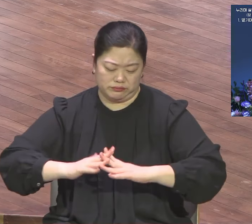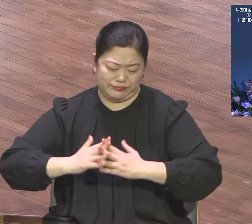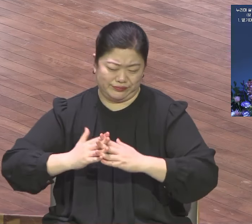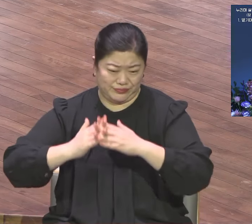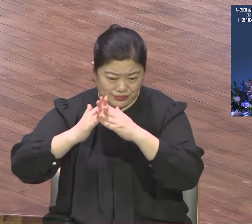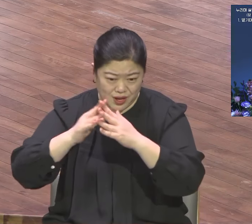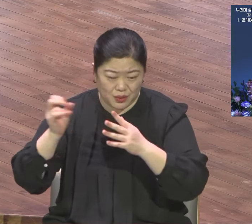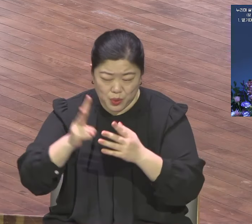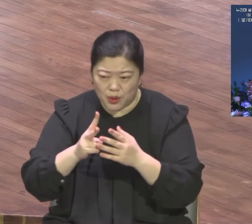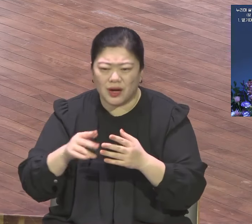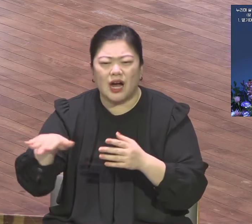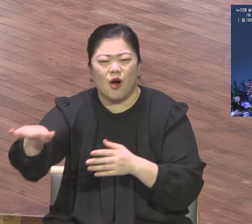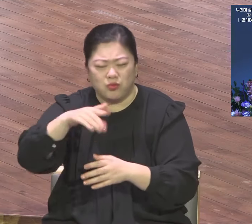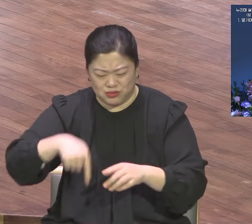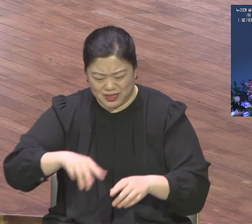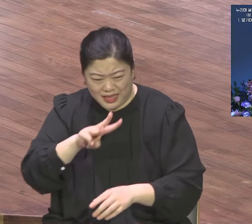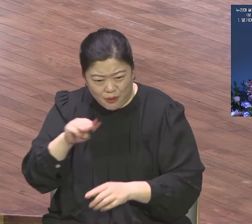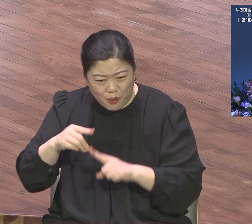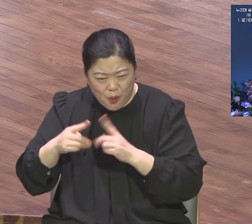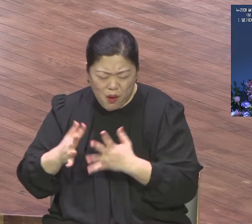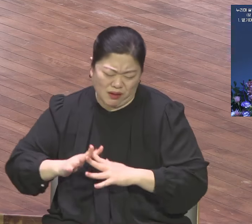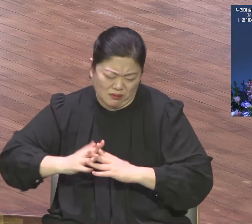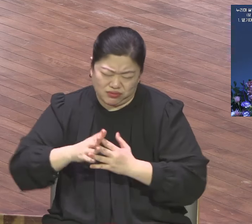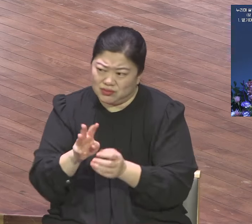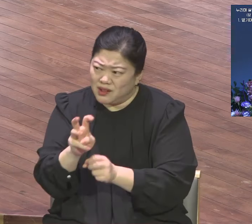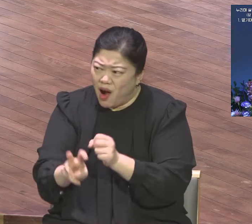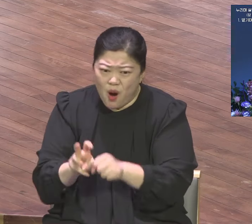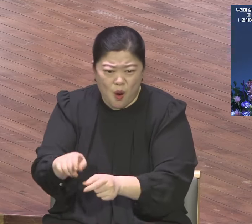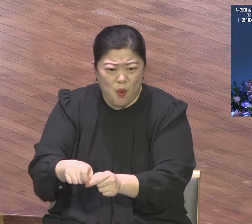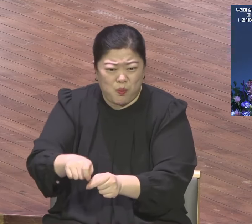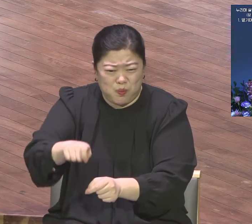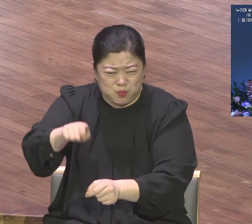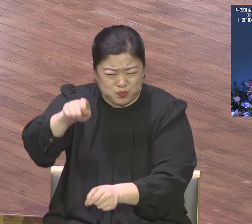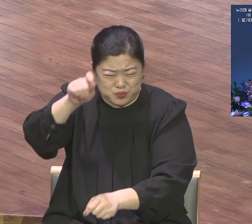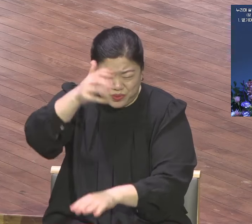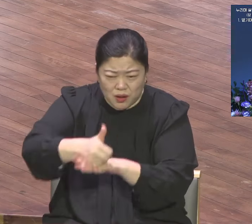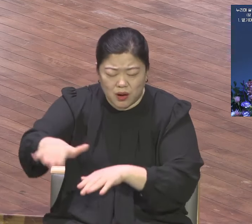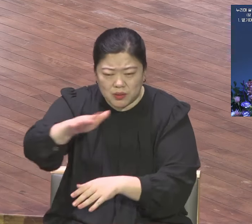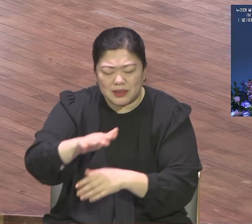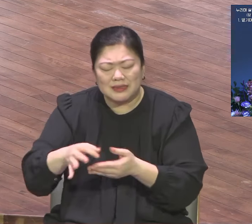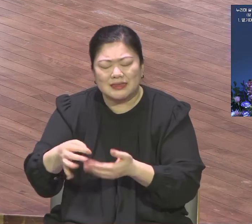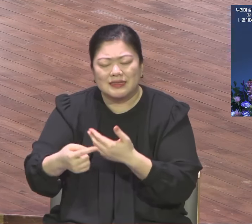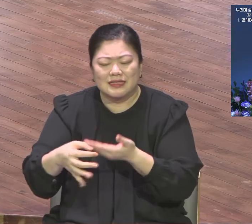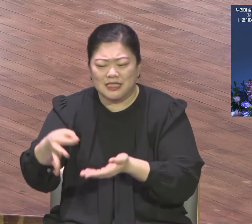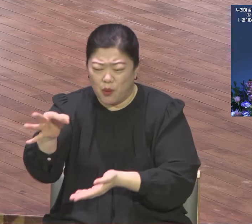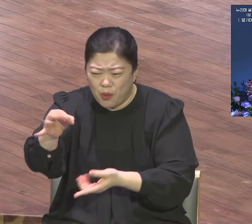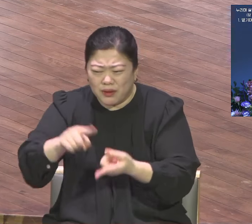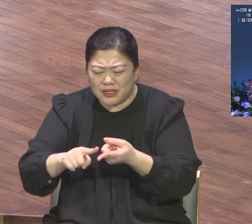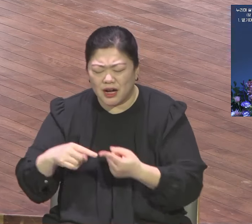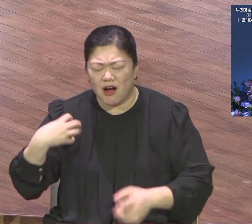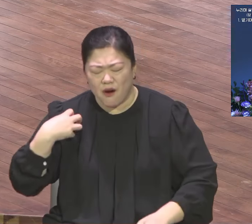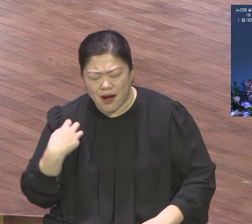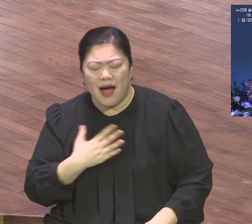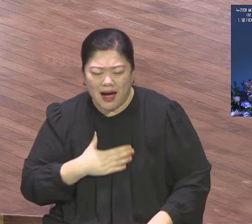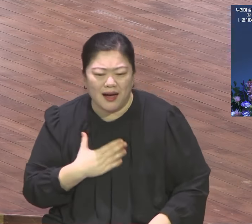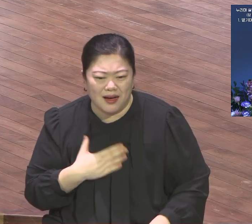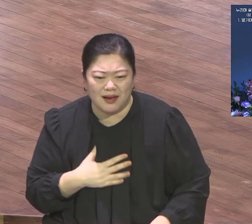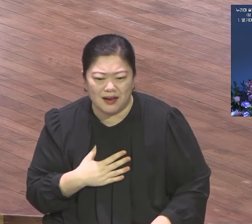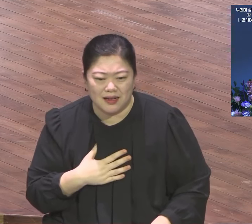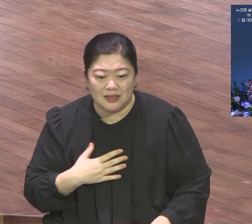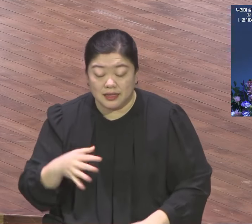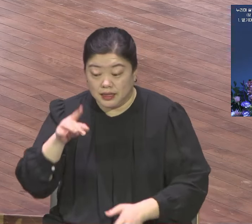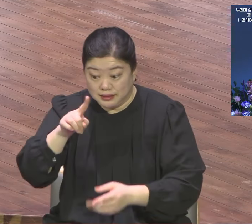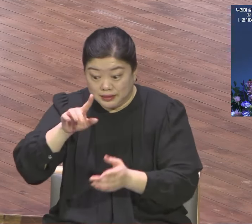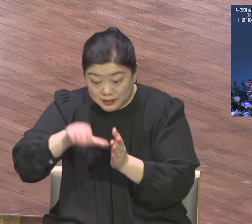지속적인 헌신을 해왔기 때문에 그렇습니다. 그런데 이렇게 본문에 이렇게 나오면 여러분에게 하나님부터 축복받아야 되는